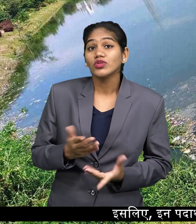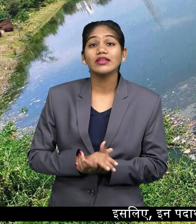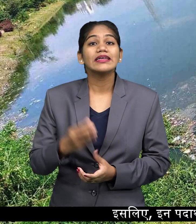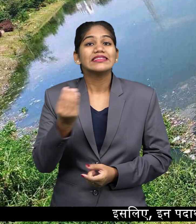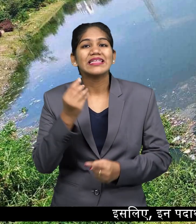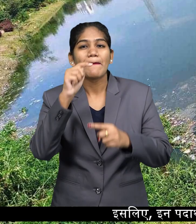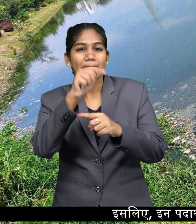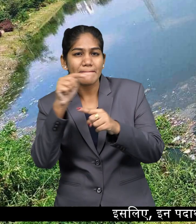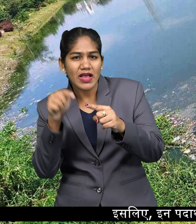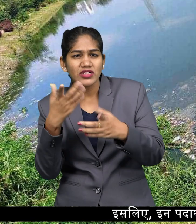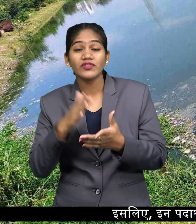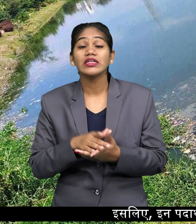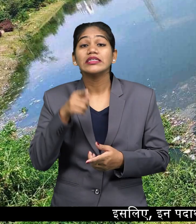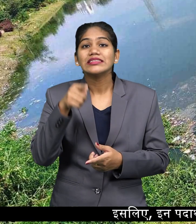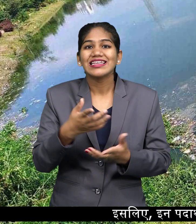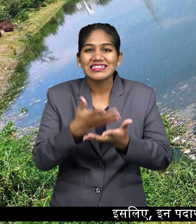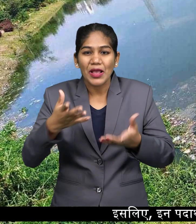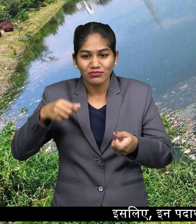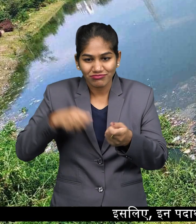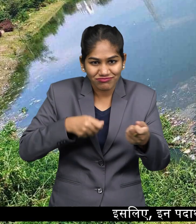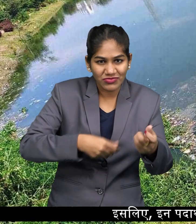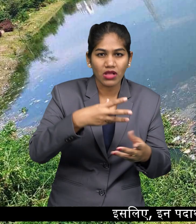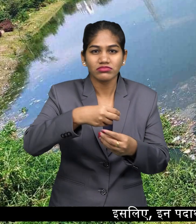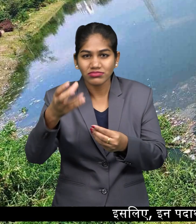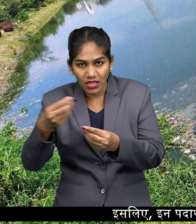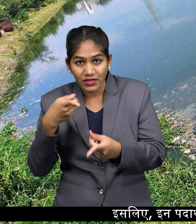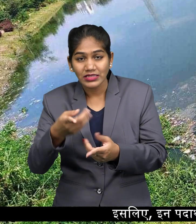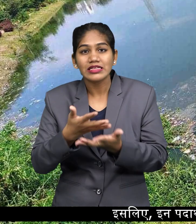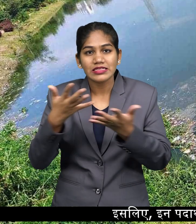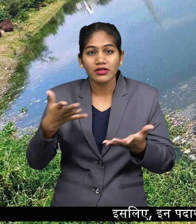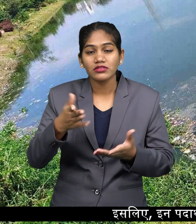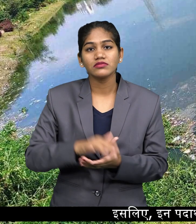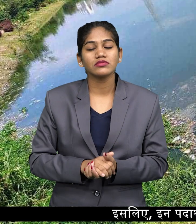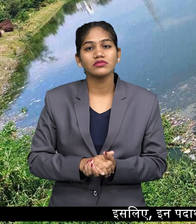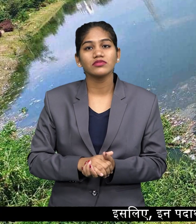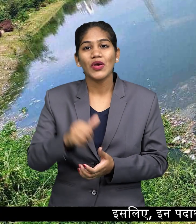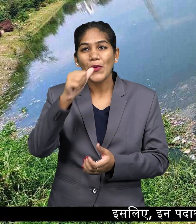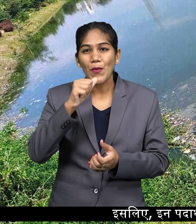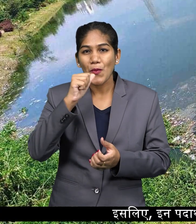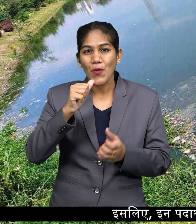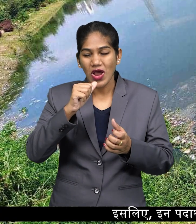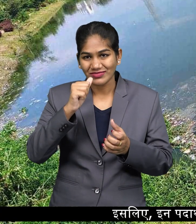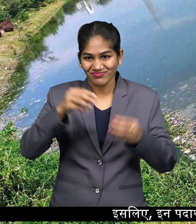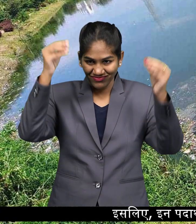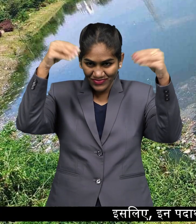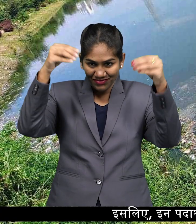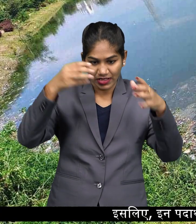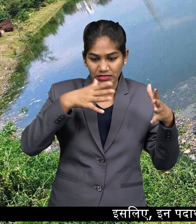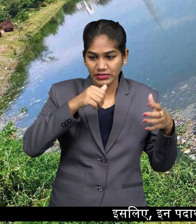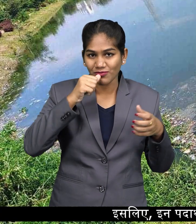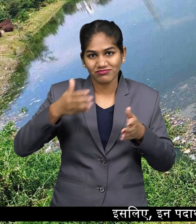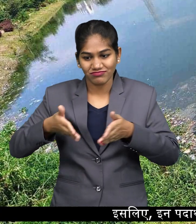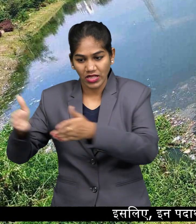इसलिए इन पदार्थों का कुछ प्रतिशत जलाशयों में बह जाता है।